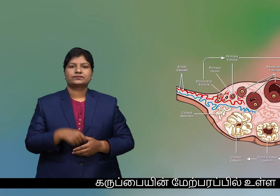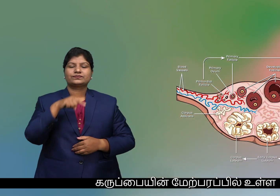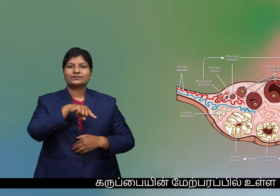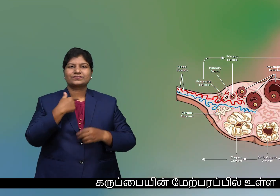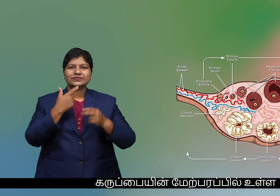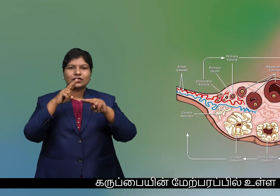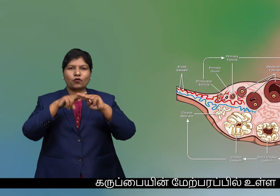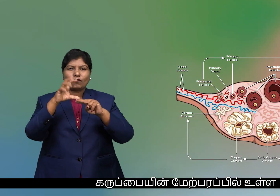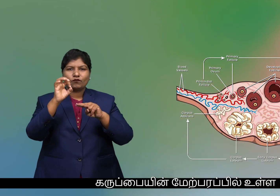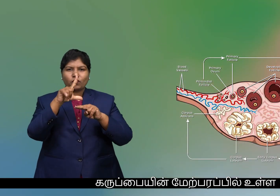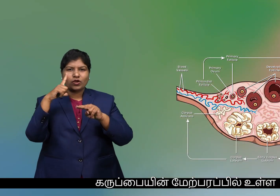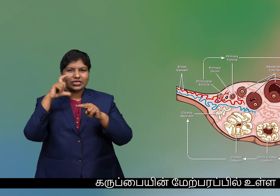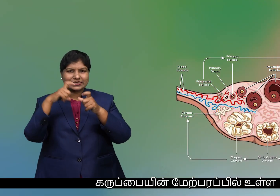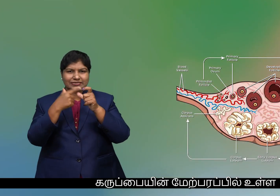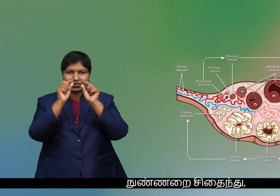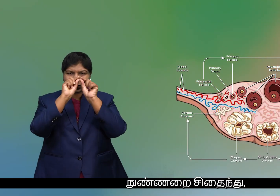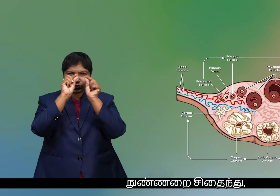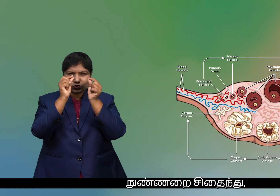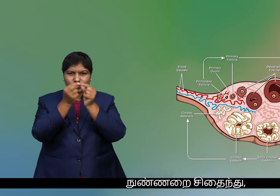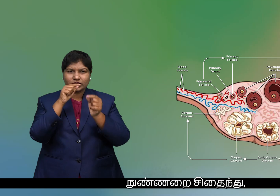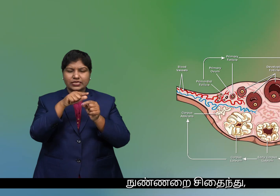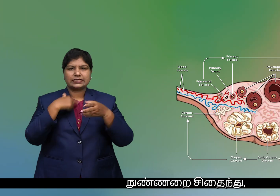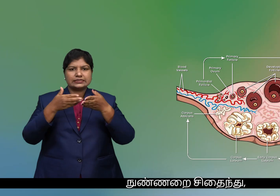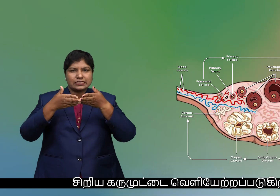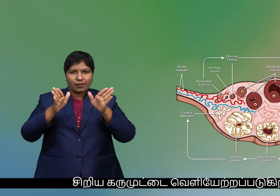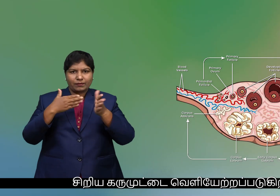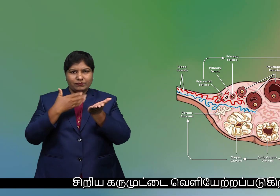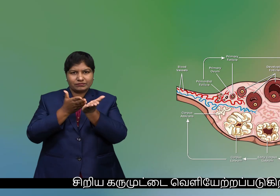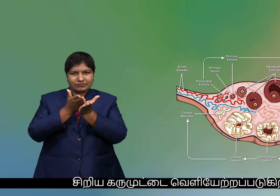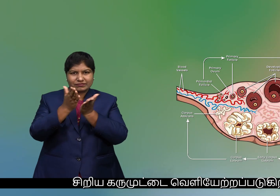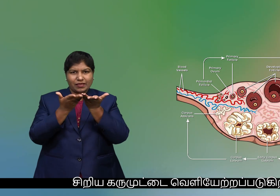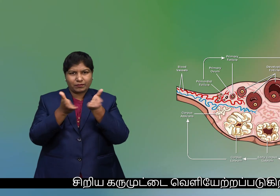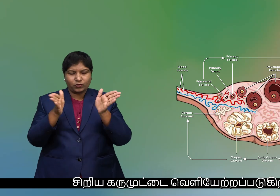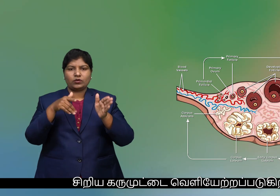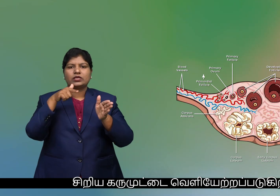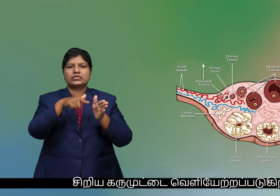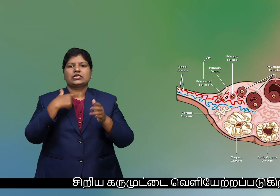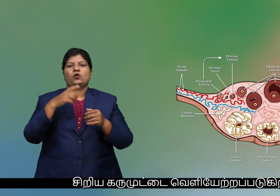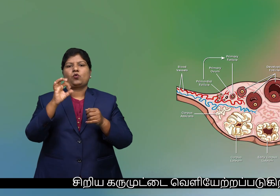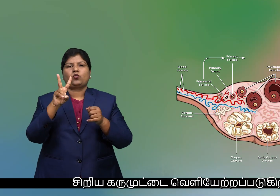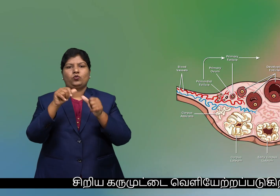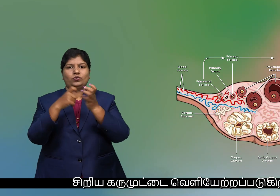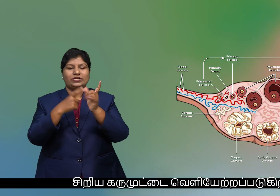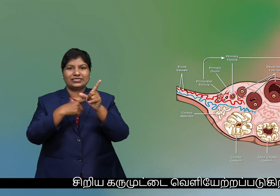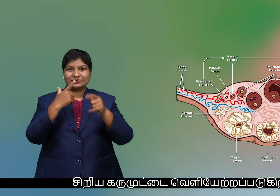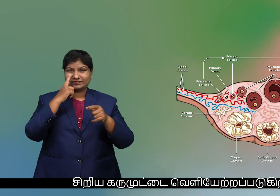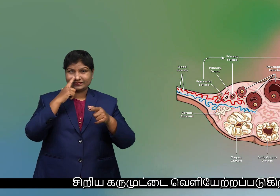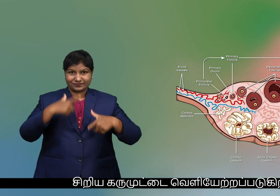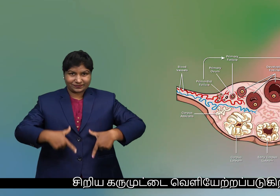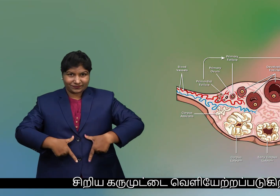கருப்பையின் மேற்பரப்பில் உள்ள நுண்ணறை சிதைந்து சிறிய கருமுட்டை வெளியேற்றப்படுகிறது.